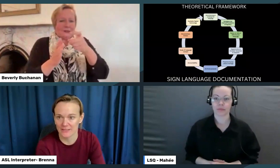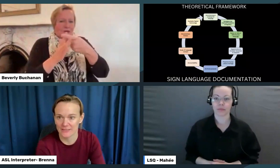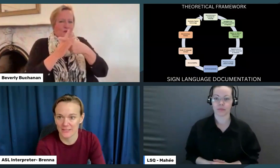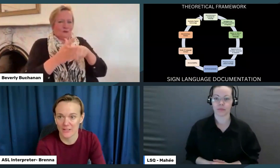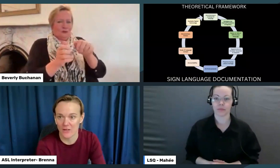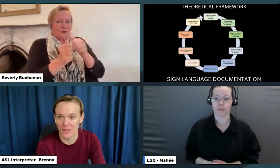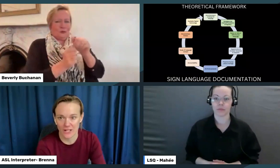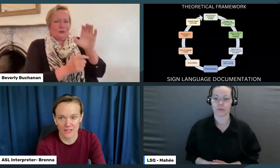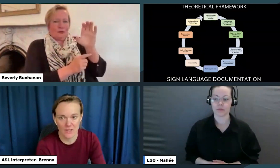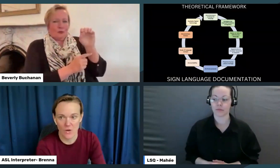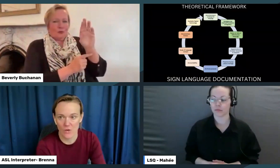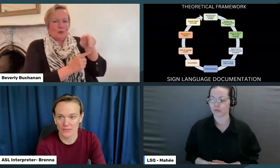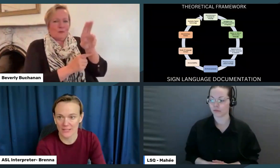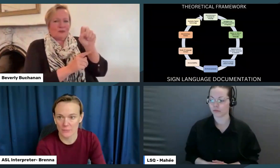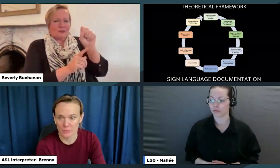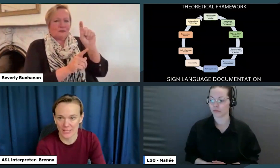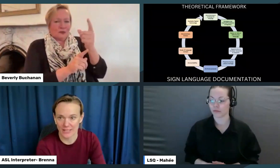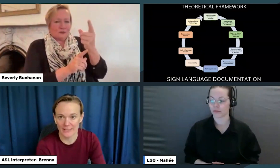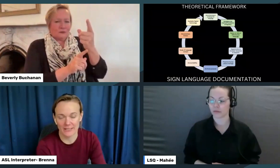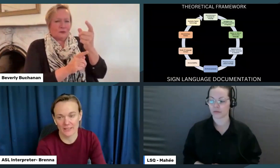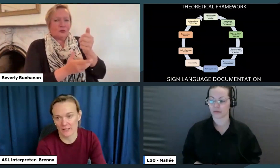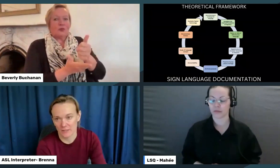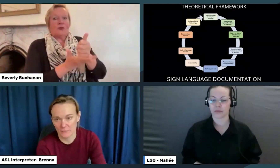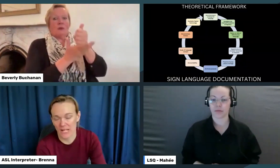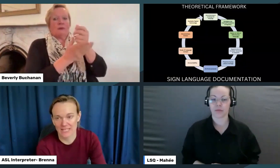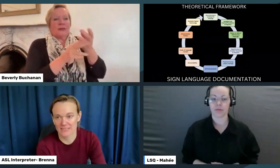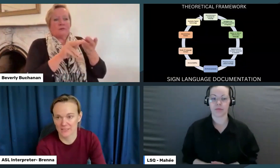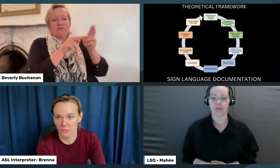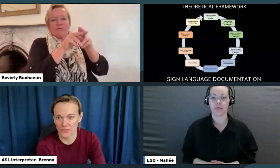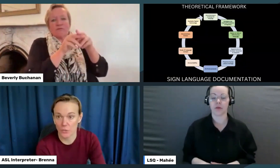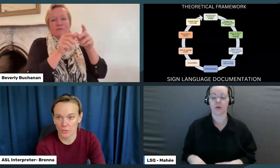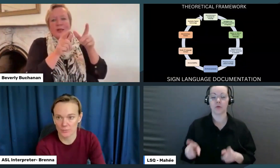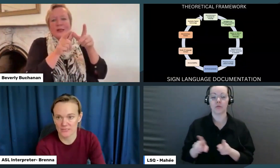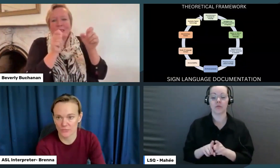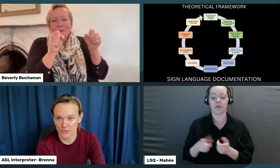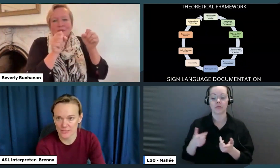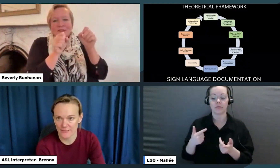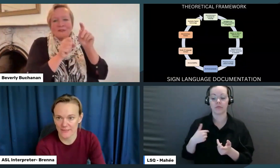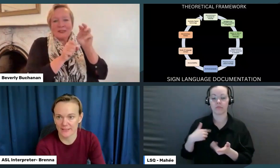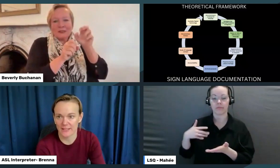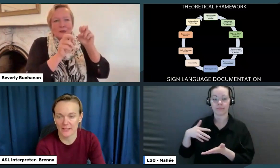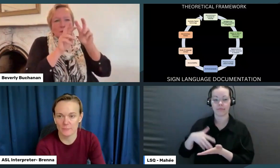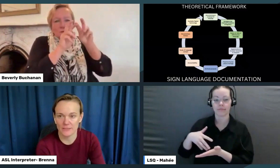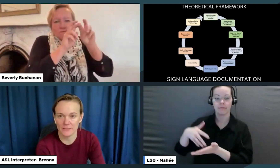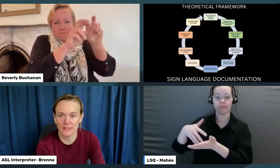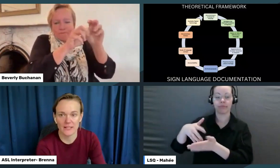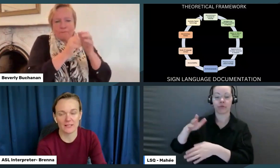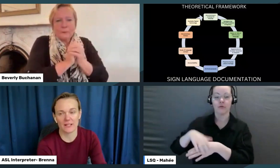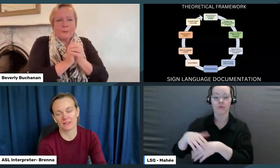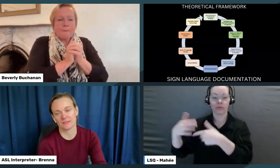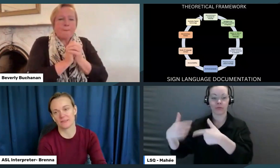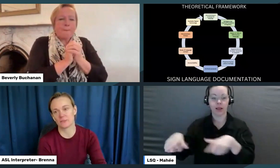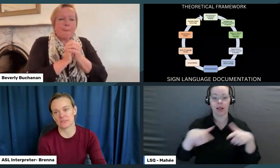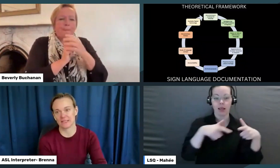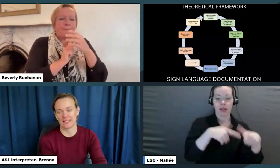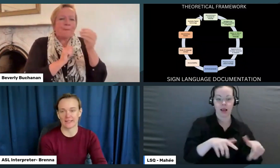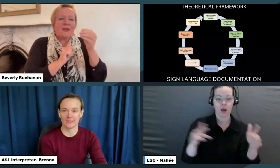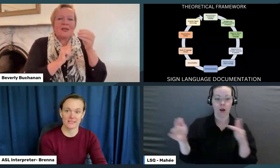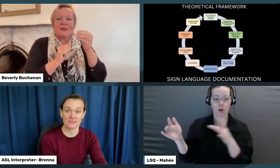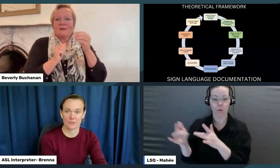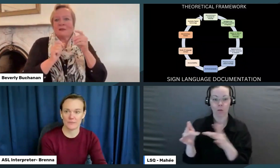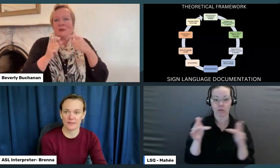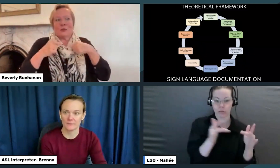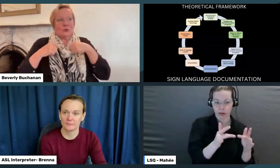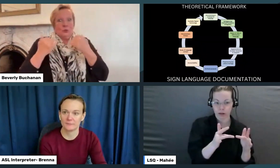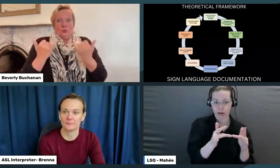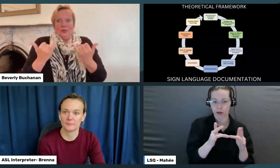afin que toute la planification linguistique, on commence avec le corpus et là, ça peut être analysé du point de vue